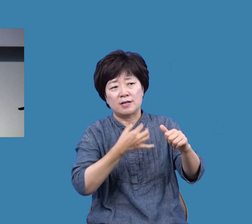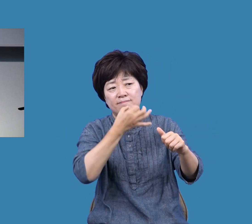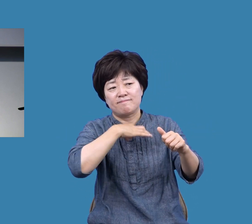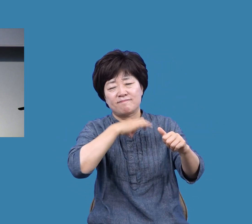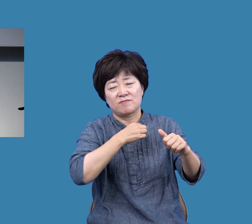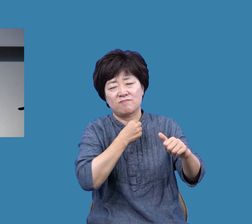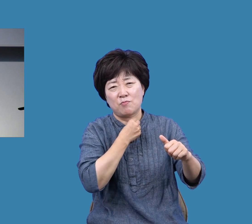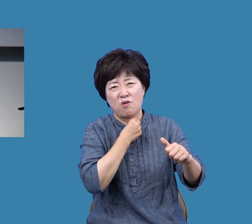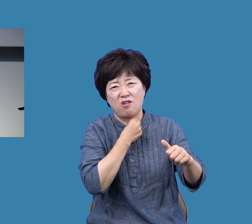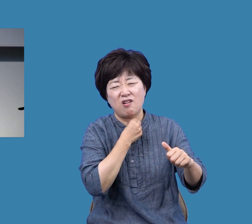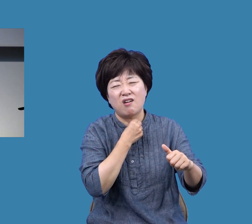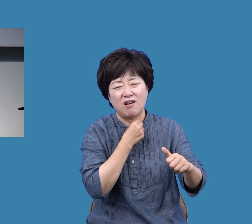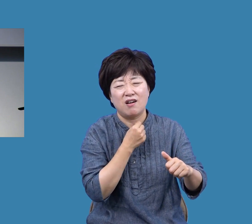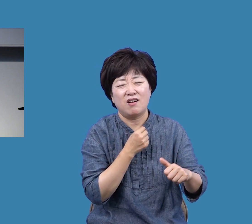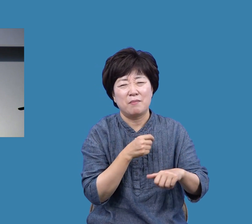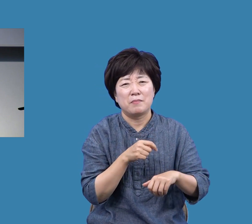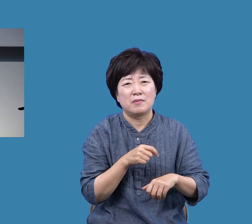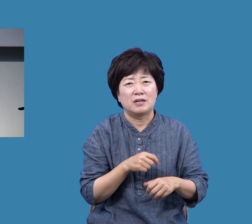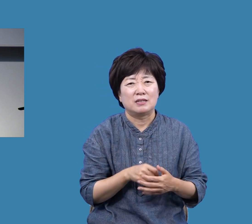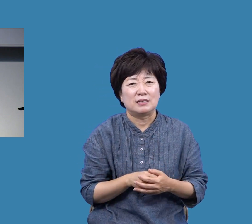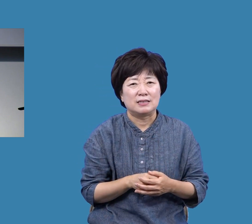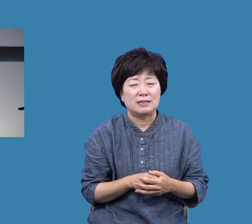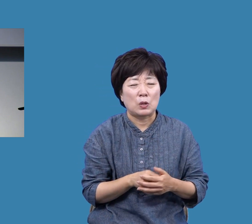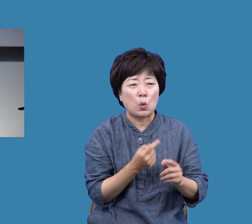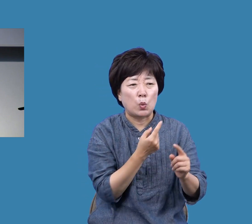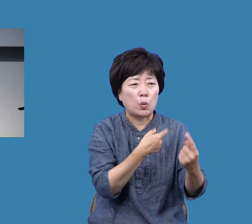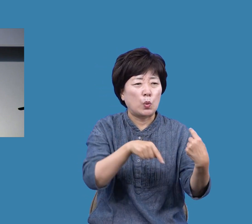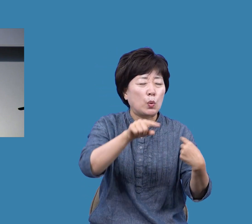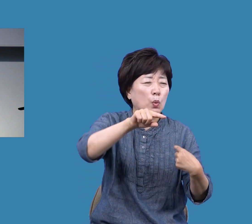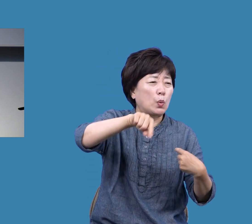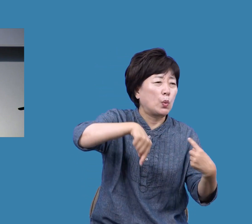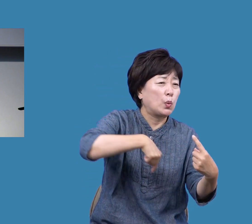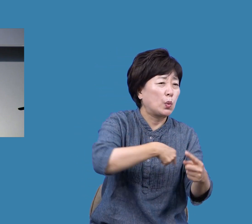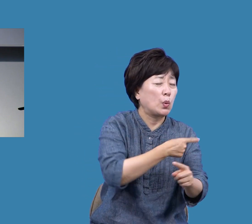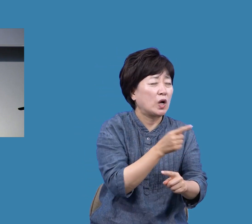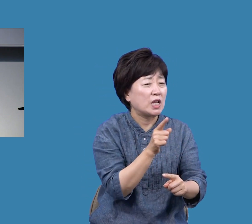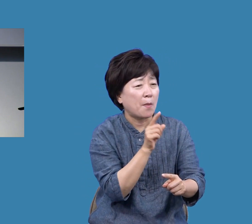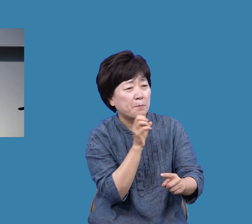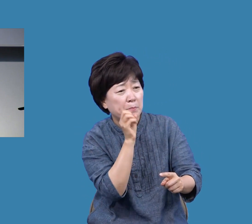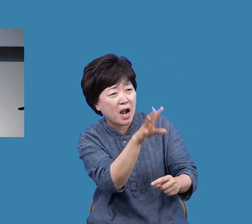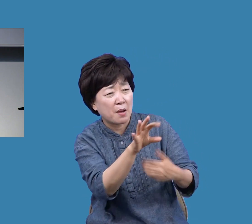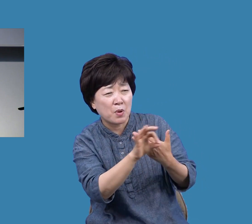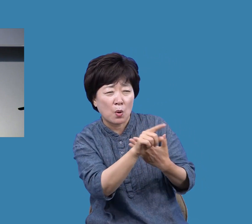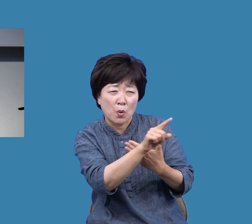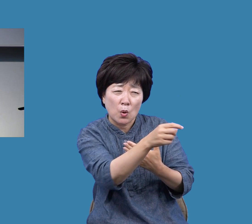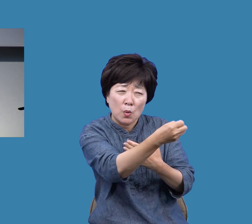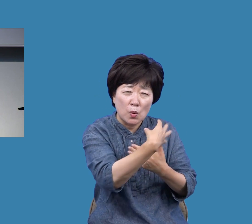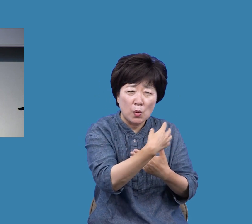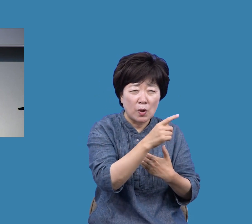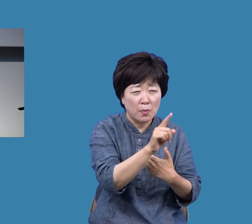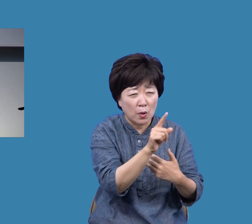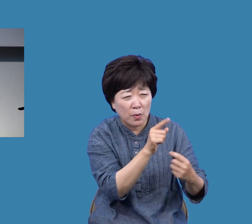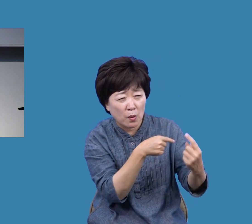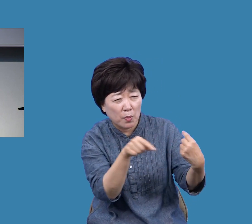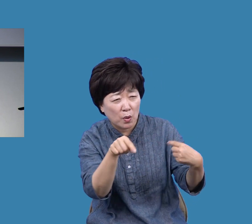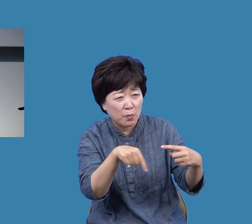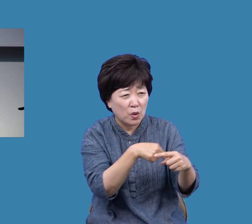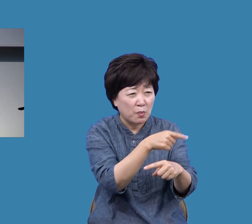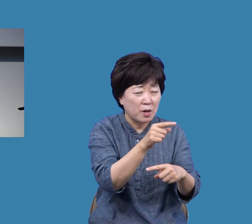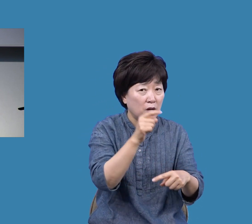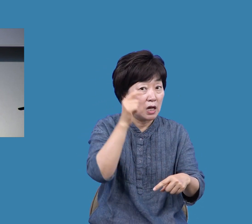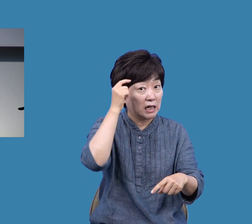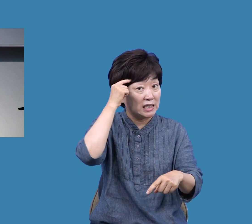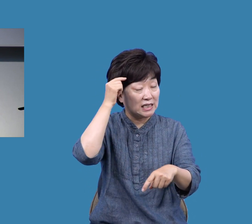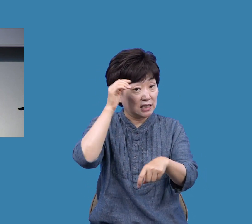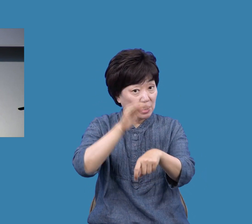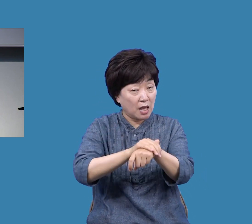거잖아. 응? 그래서 항상 돌려 말하고 이런 얘기하면 저 사람이 뭐 이렇게 될 거고 이런 얘기하면 저렇게 될 거고 지혜 없게 하라는